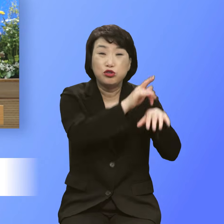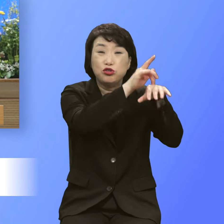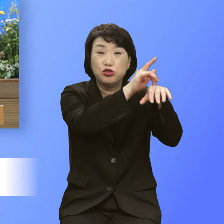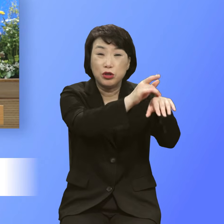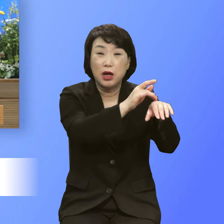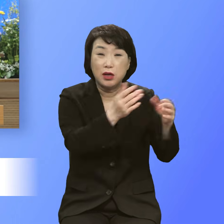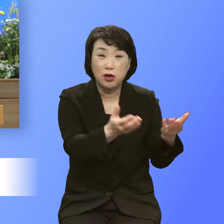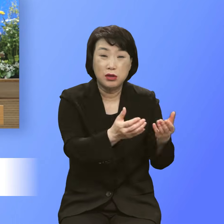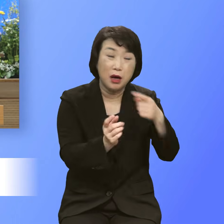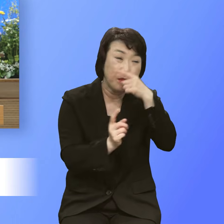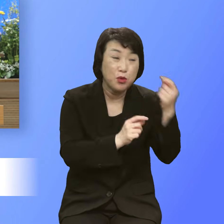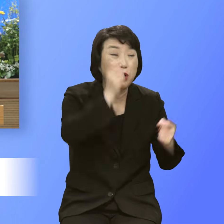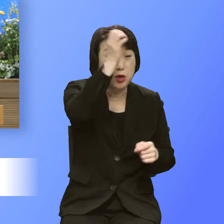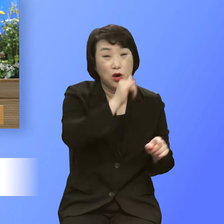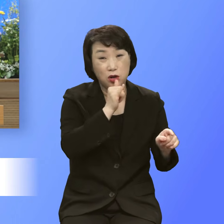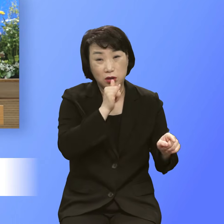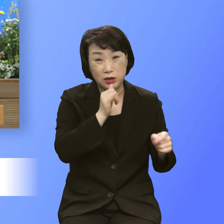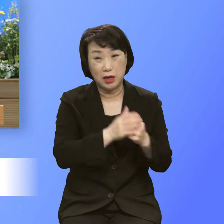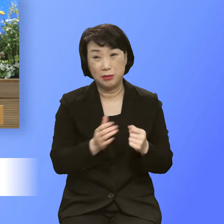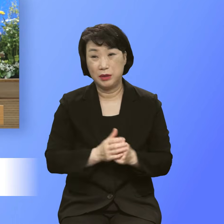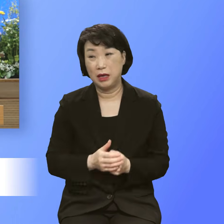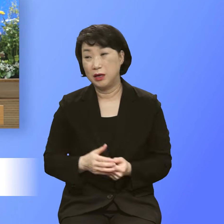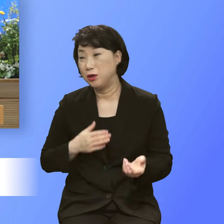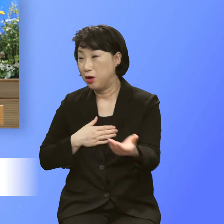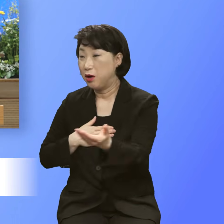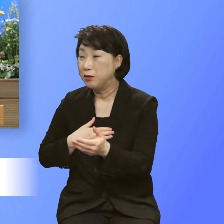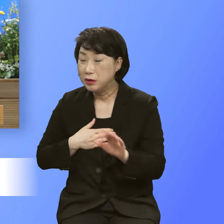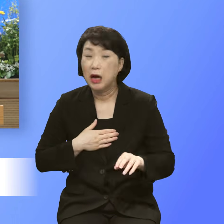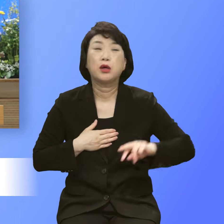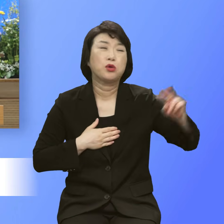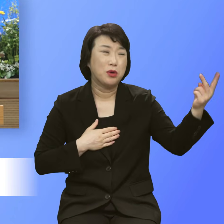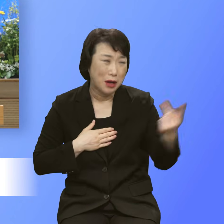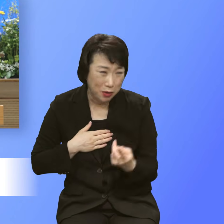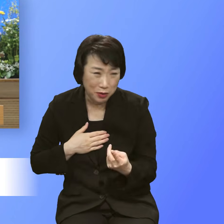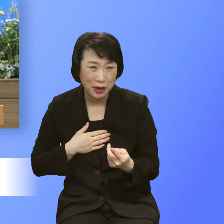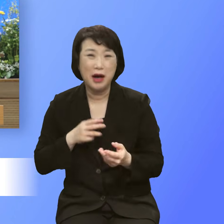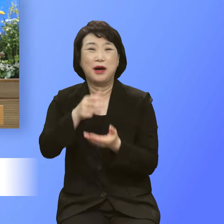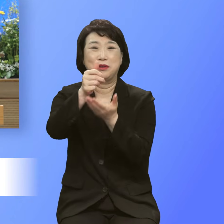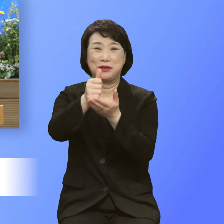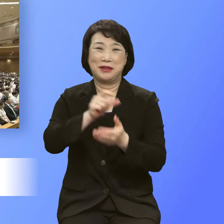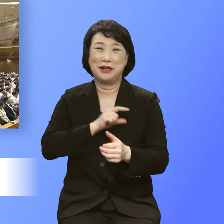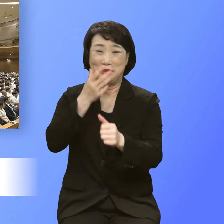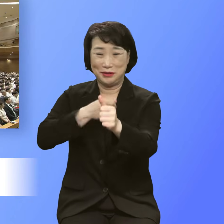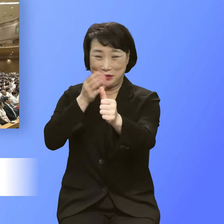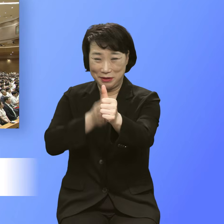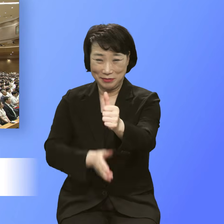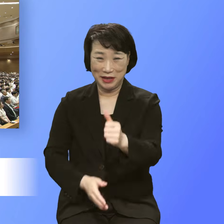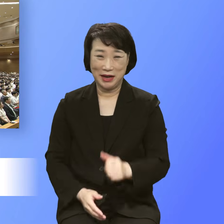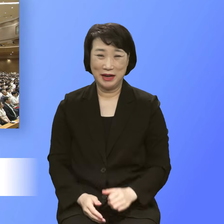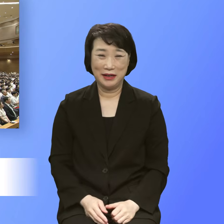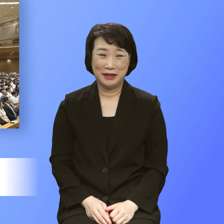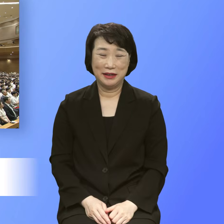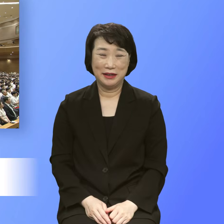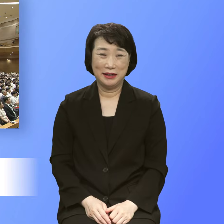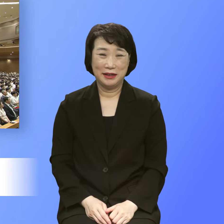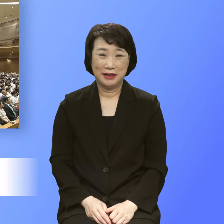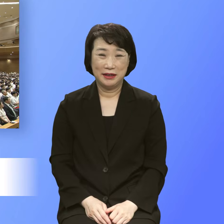역사예요. 미혹의 영이라는 거예요. 돌아오기를 주님의 이름으로 축원합니다.